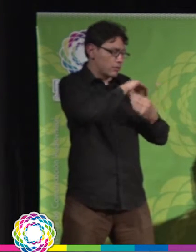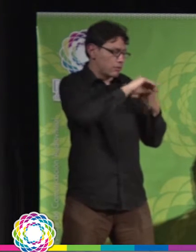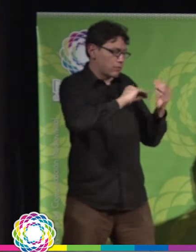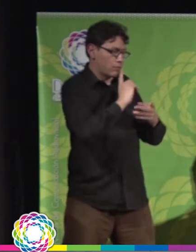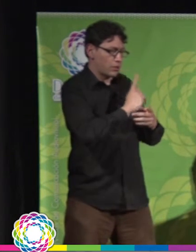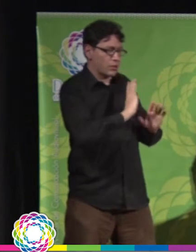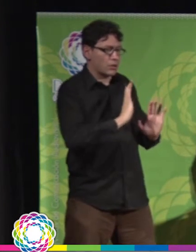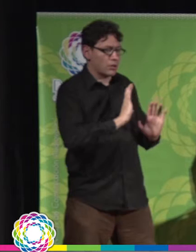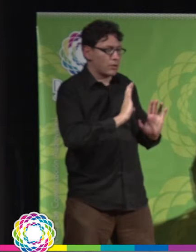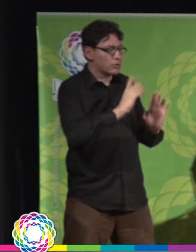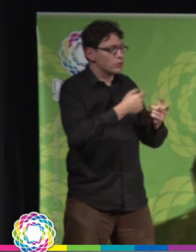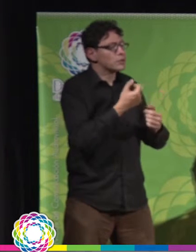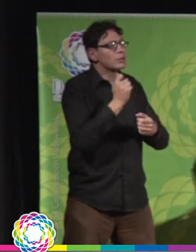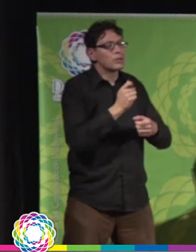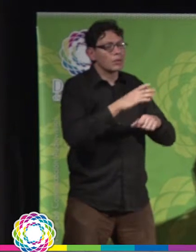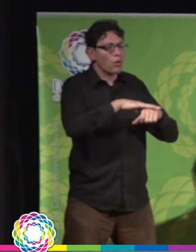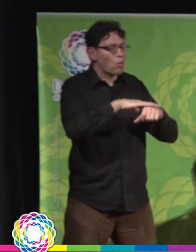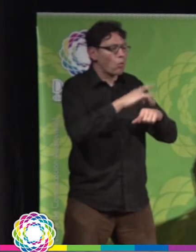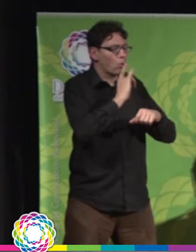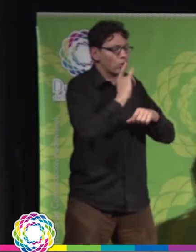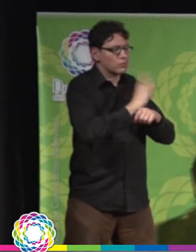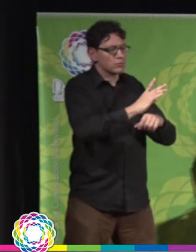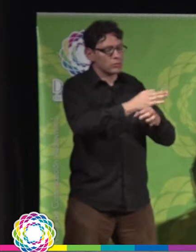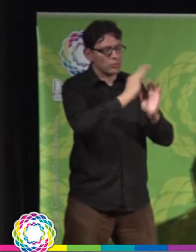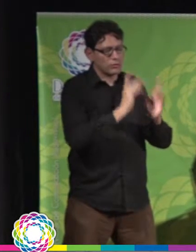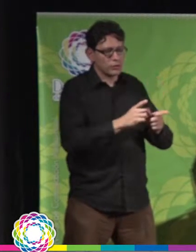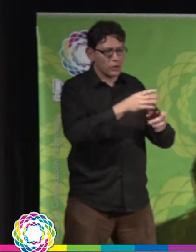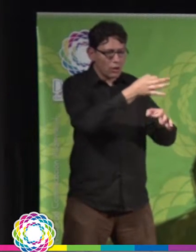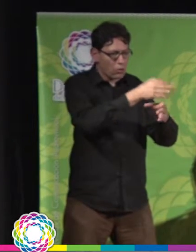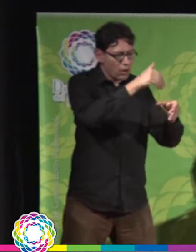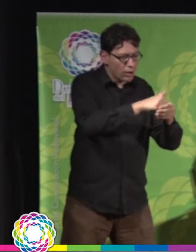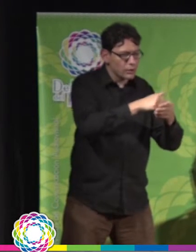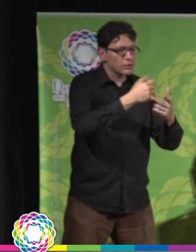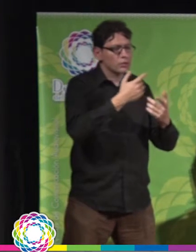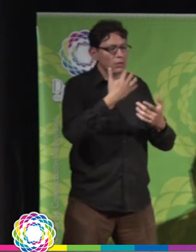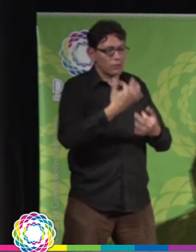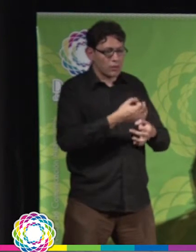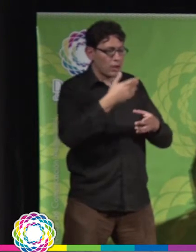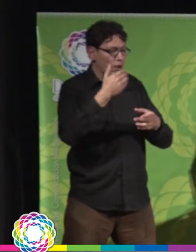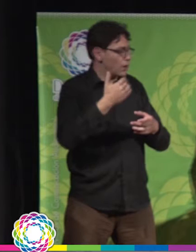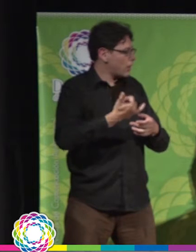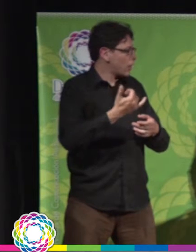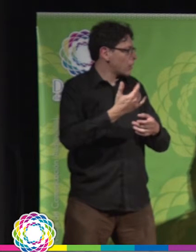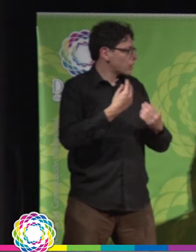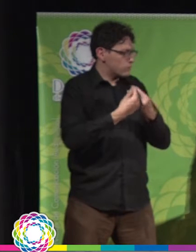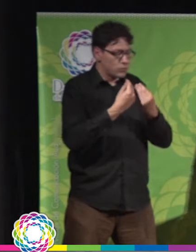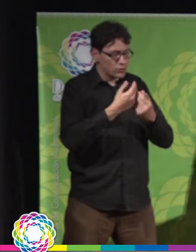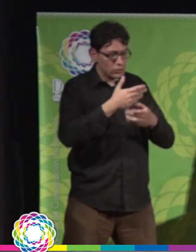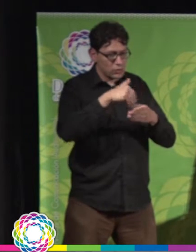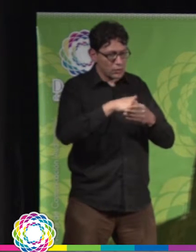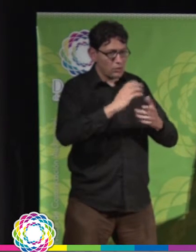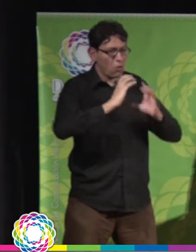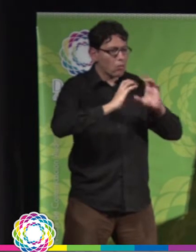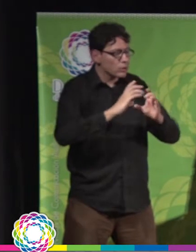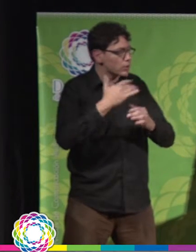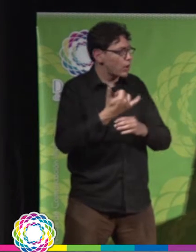el docente culpable, el docente abusador, ¿sí?, y es sumamente trabajado de los medios de comunicación. Ahí, por supuesto, estamos